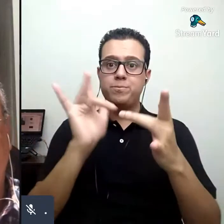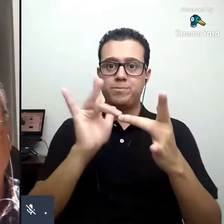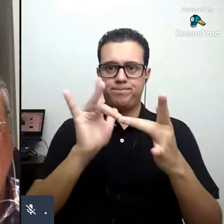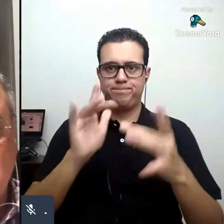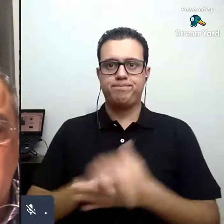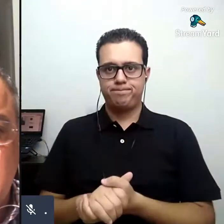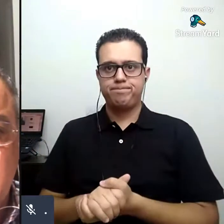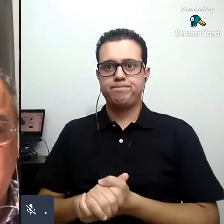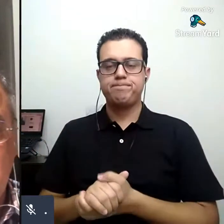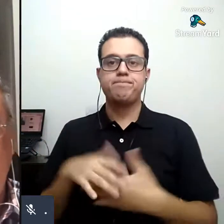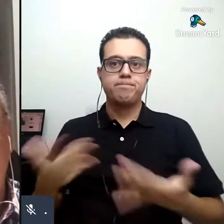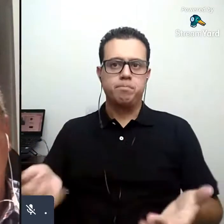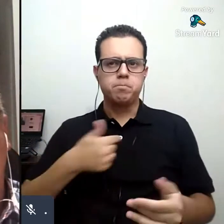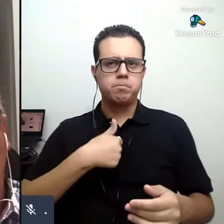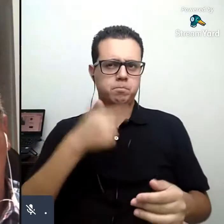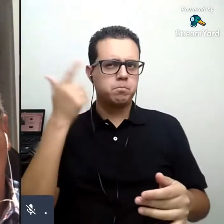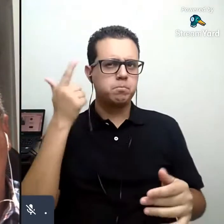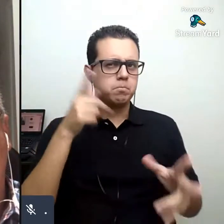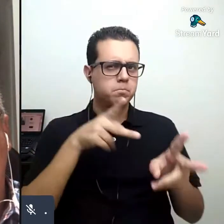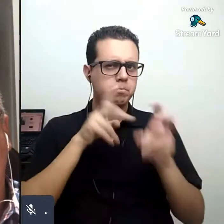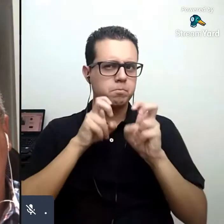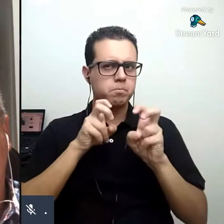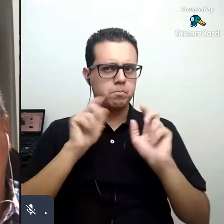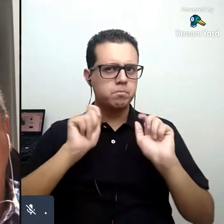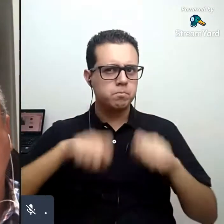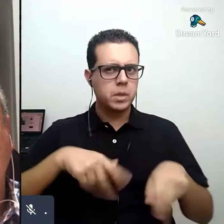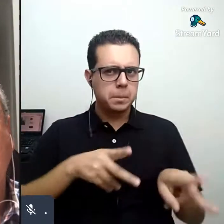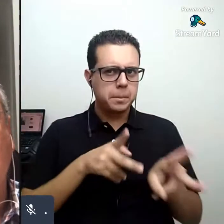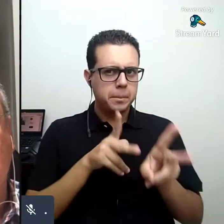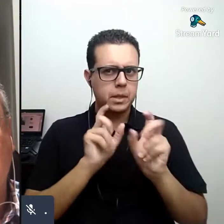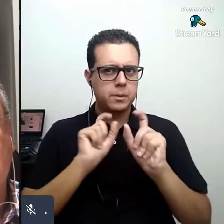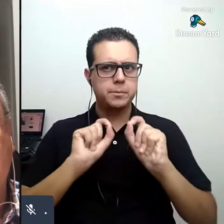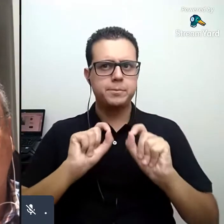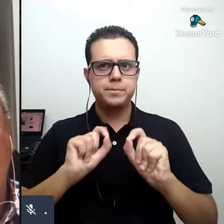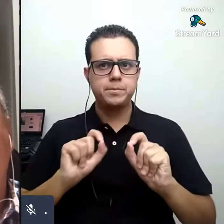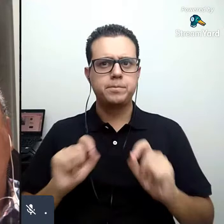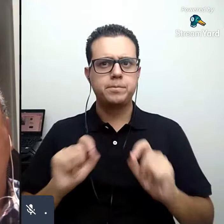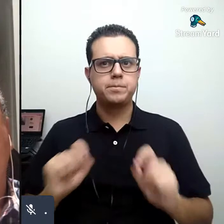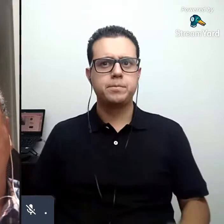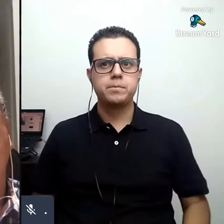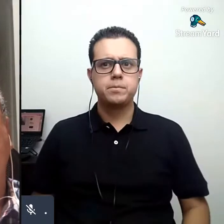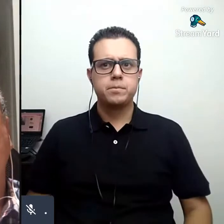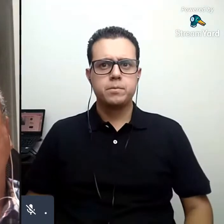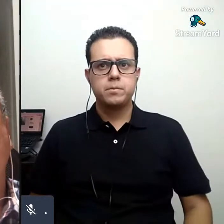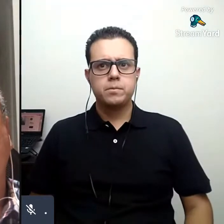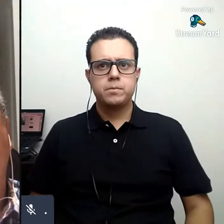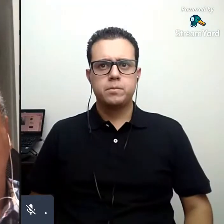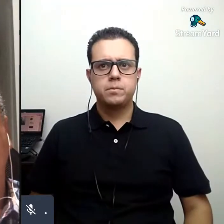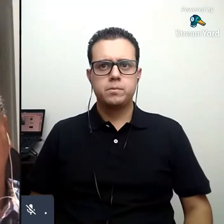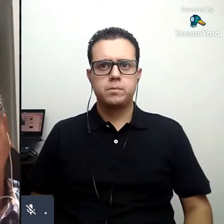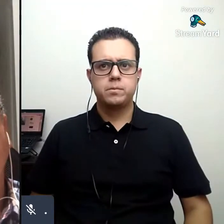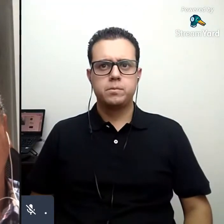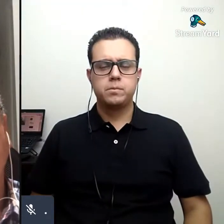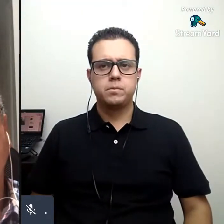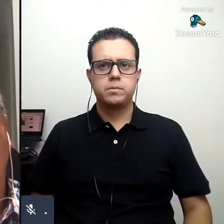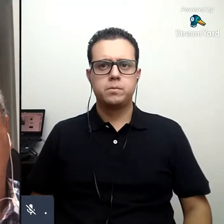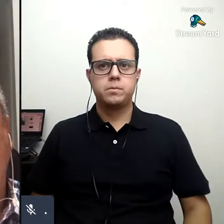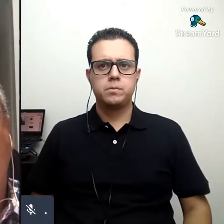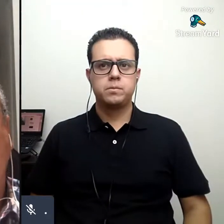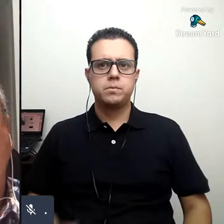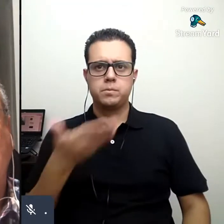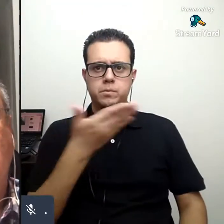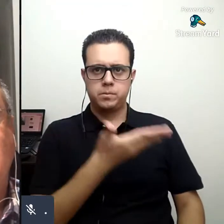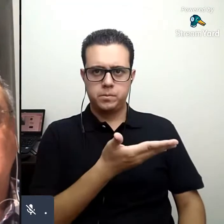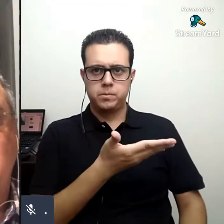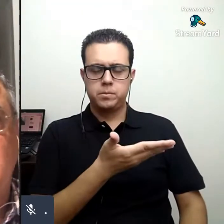eu já consigo aqui perceber que ele também tinha uma noção